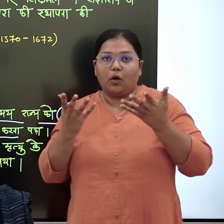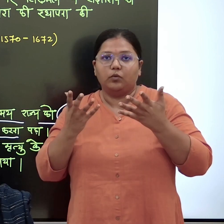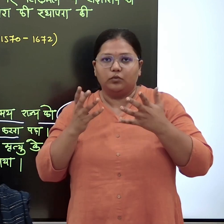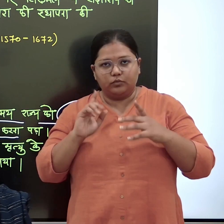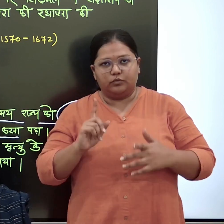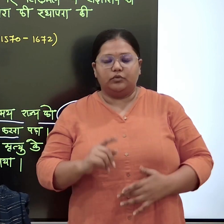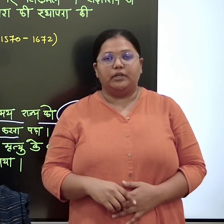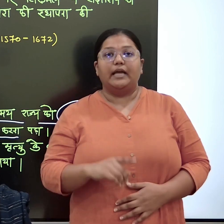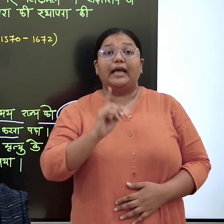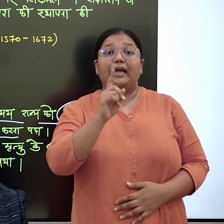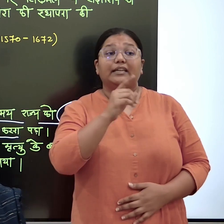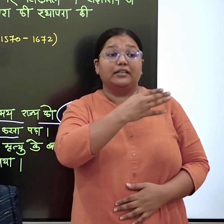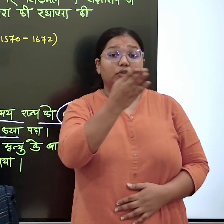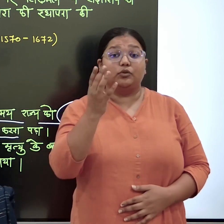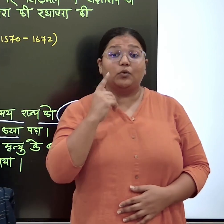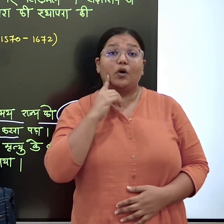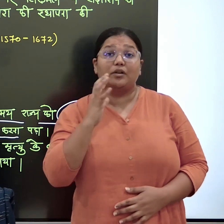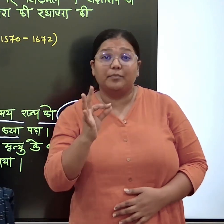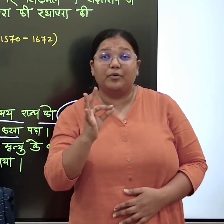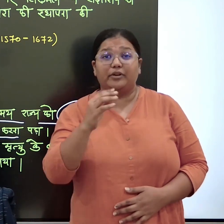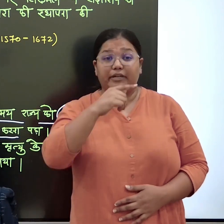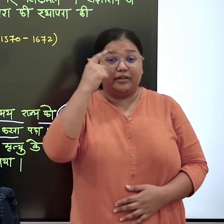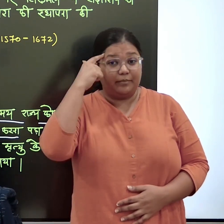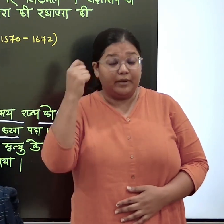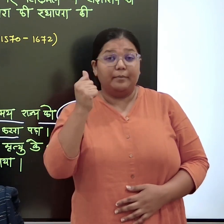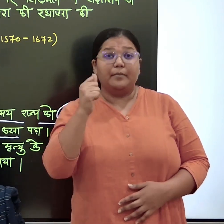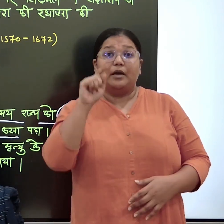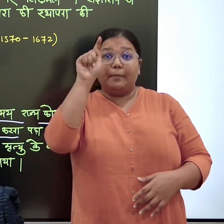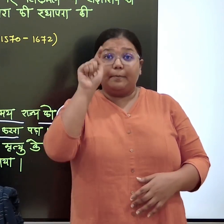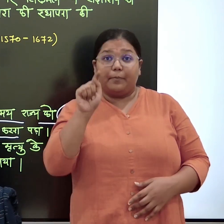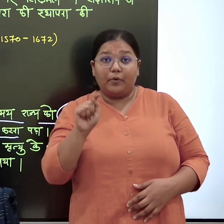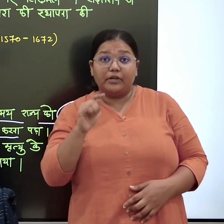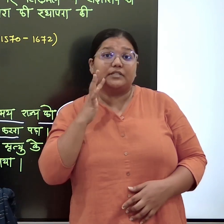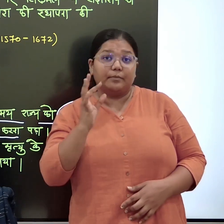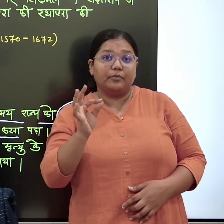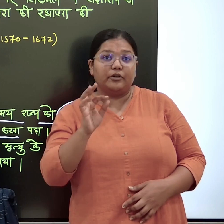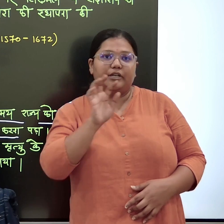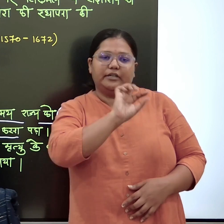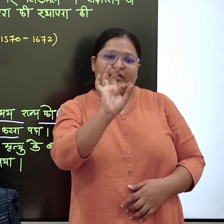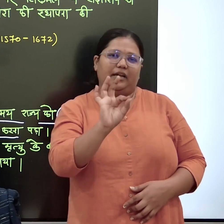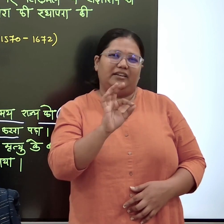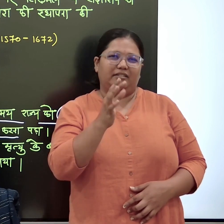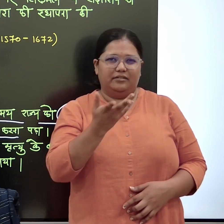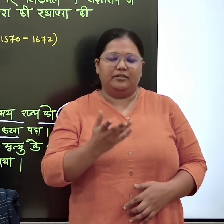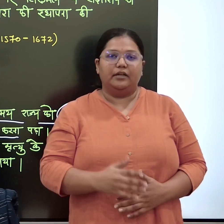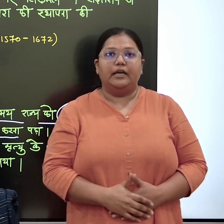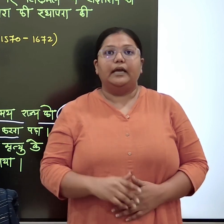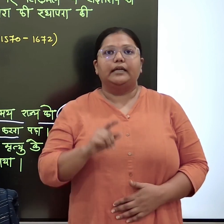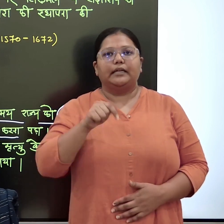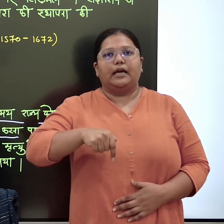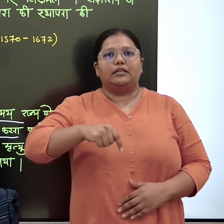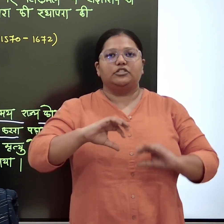ठीक, ज़रूरी है। चलो आज के लिए इतना ही करते हैं। सभी को गुड नाइट, शुभ रात्रि।